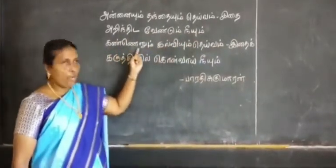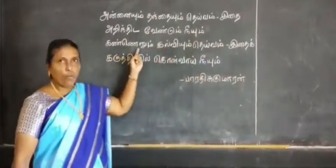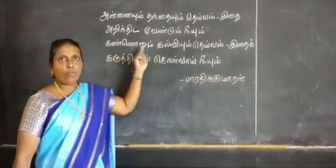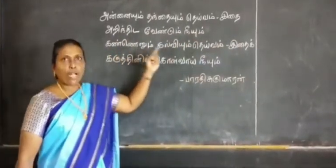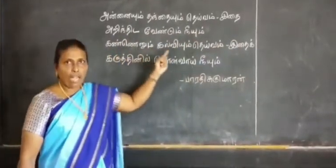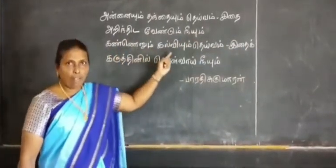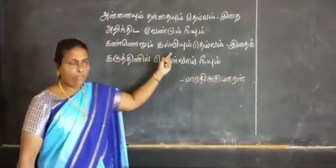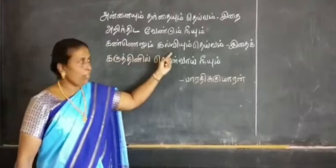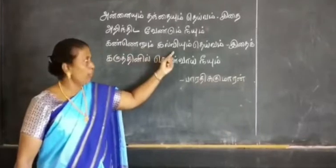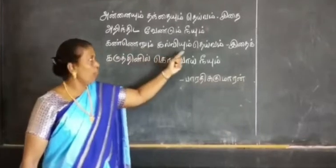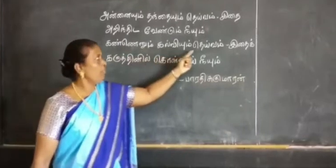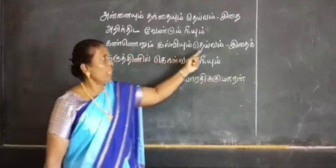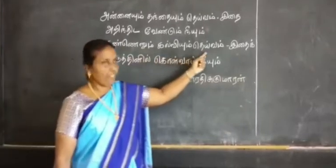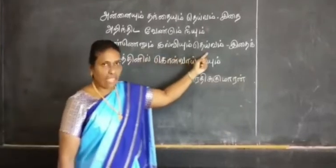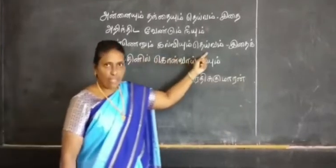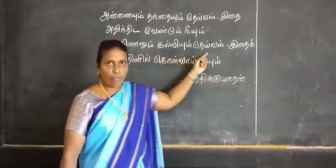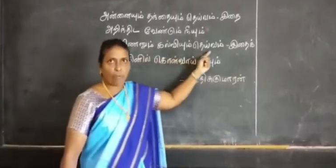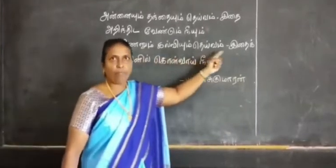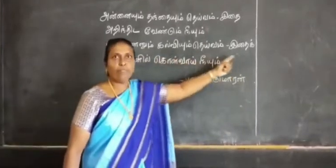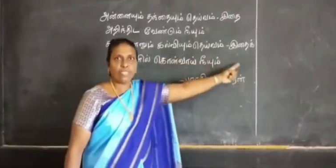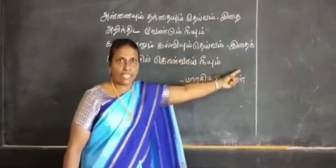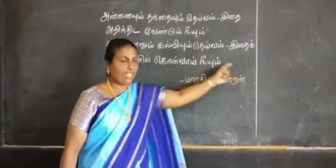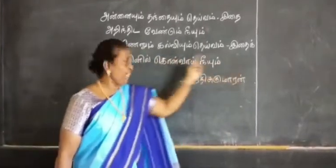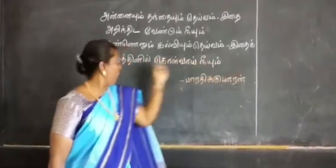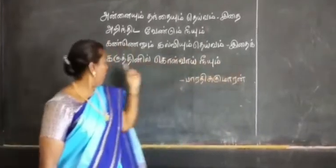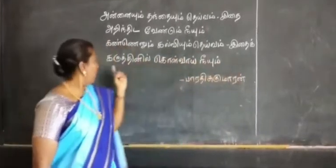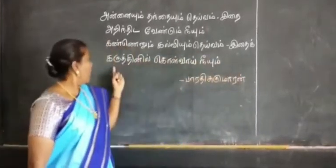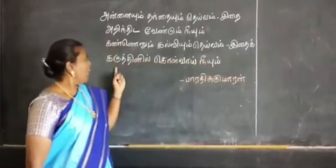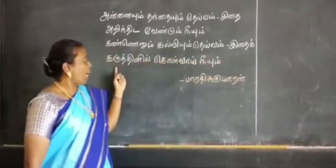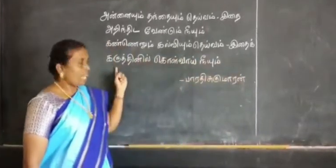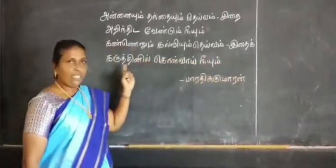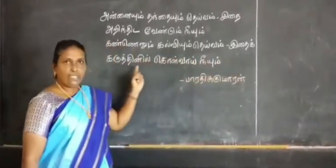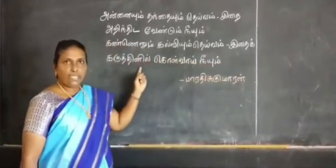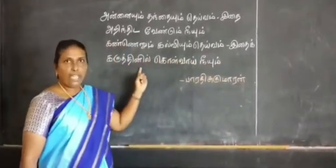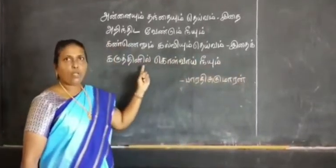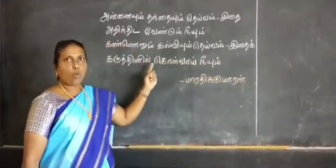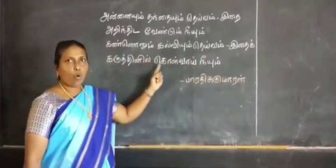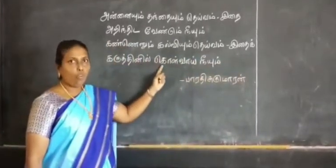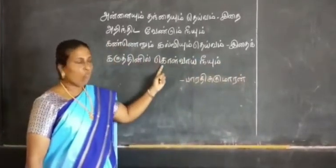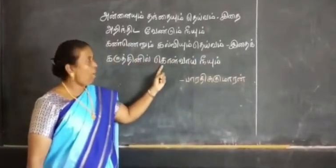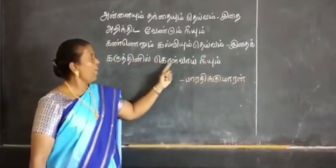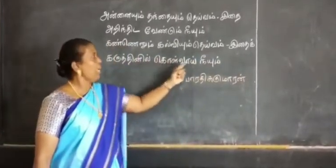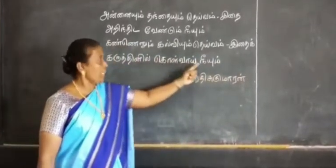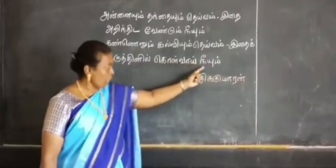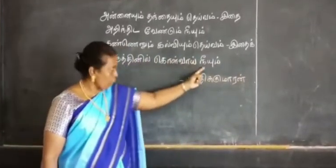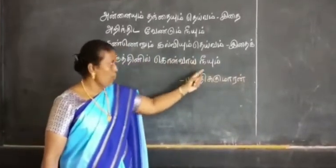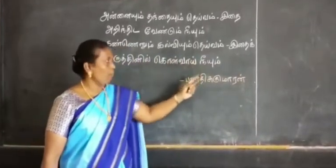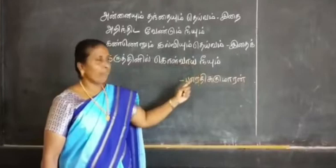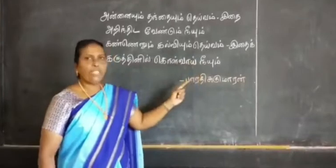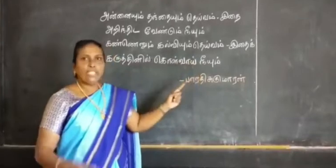கண்ணெனும் கல்வியும் தெய்வம் இதை கருத்தினில் கொள்வாய் நீயும்.